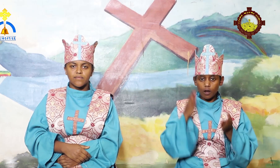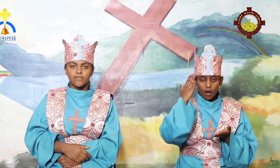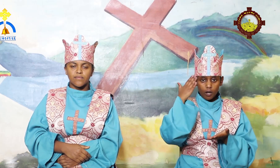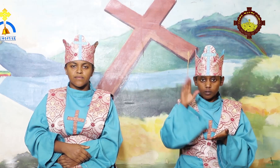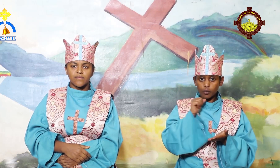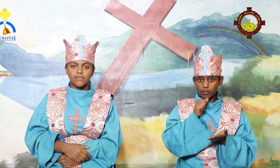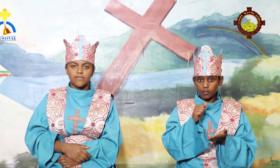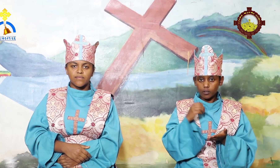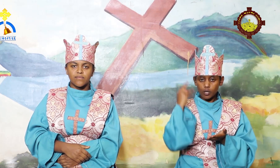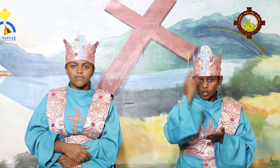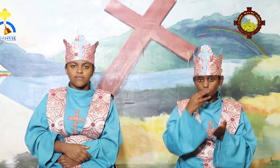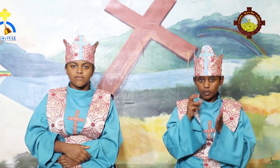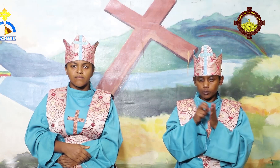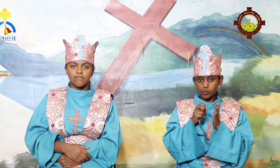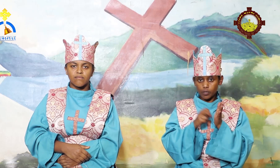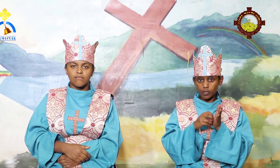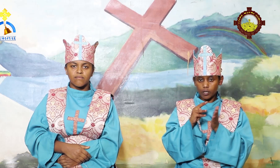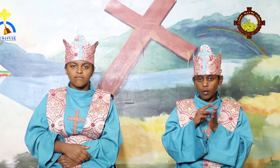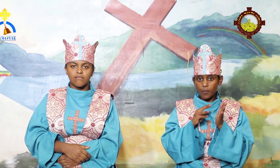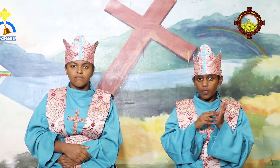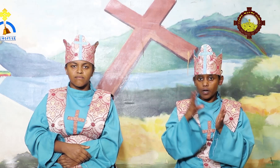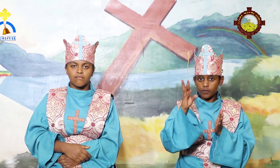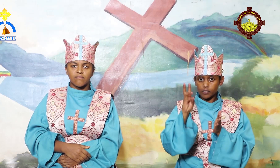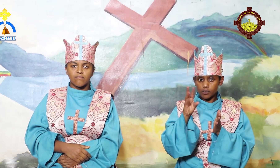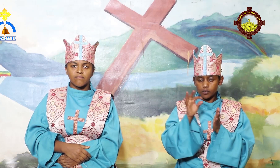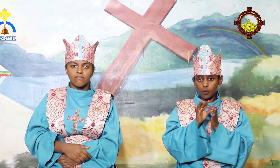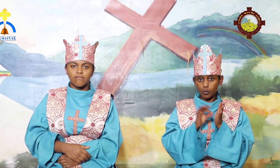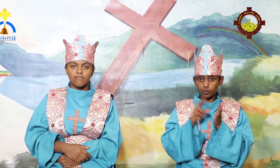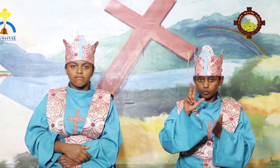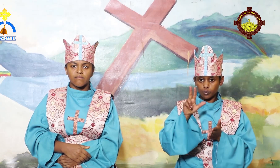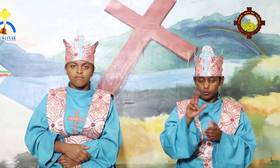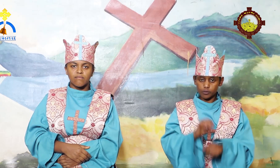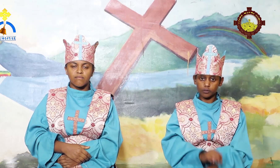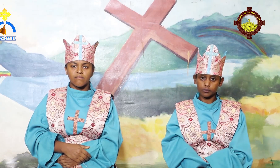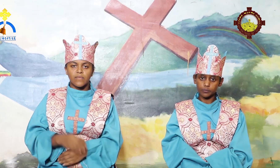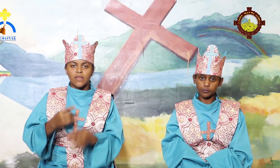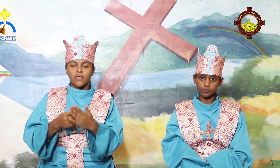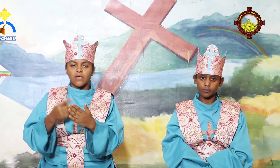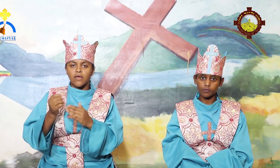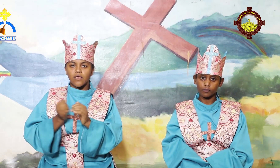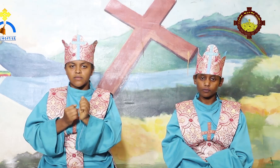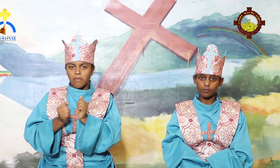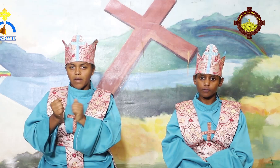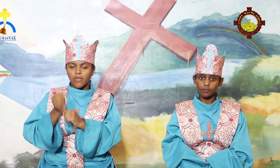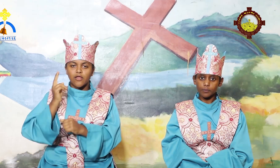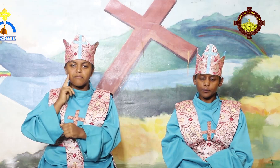ግራህ አትወቅ። የማቴዎስ ወንጌል ምዕራፍ 6 ቁጥር 3። ከዚህ በመቀጠል